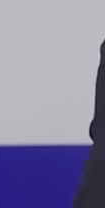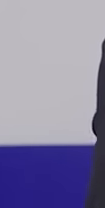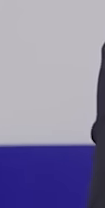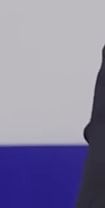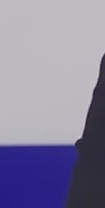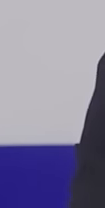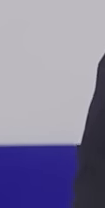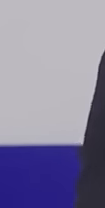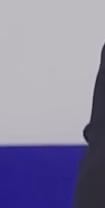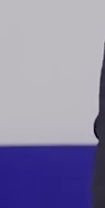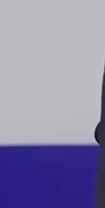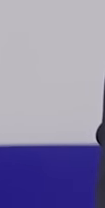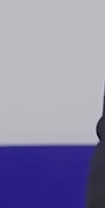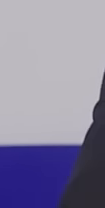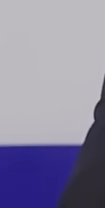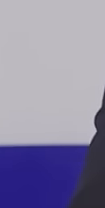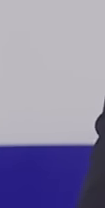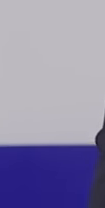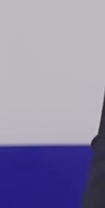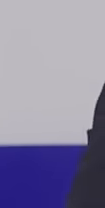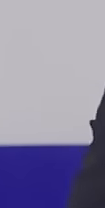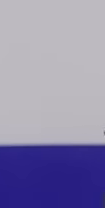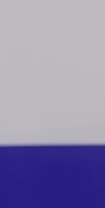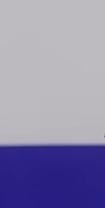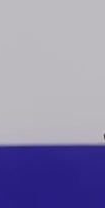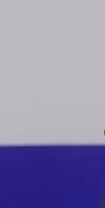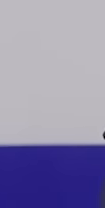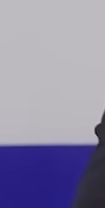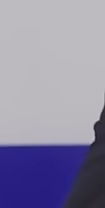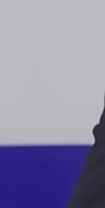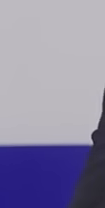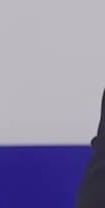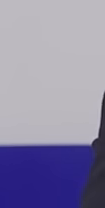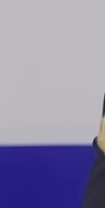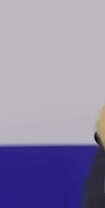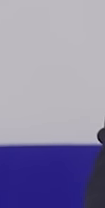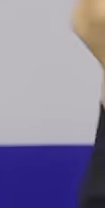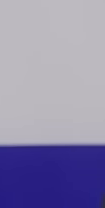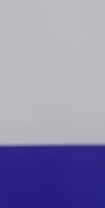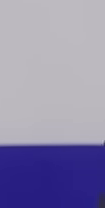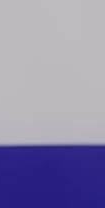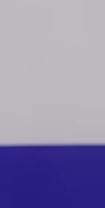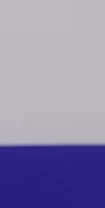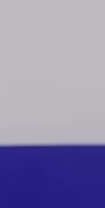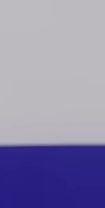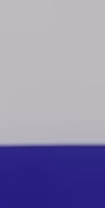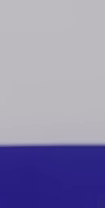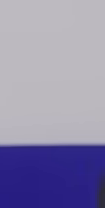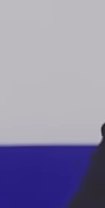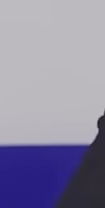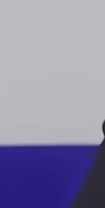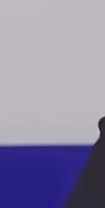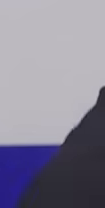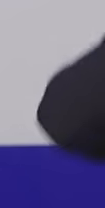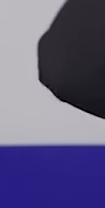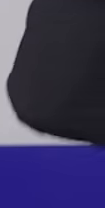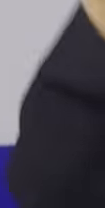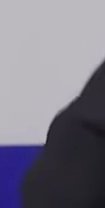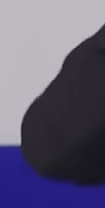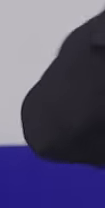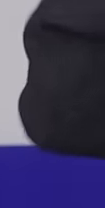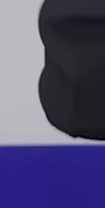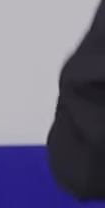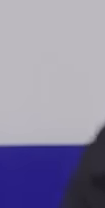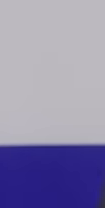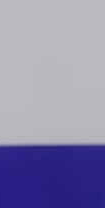지난 1월 살인 테러 미수 사건 이후 남은 생은 하늘이 준